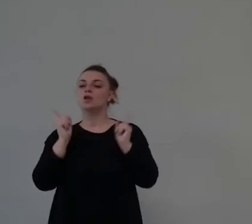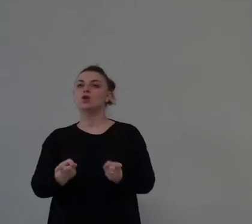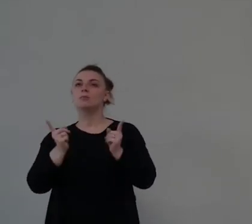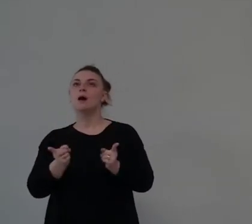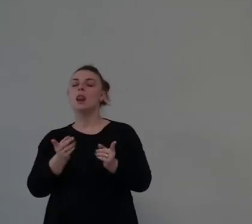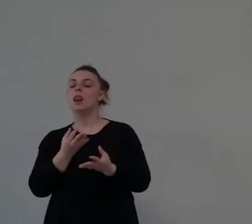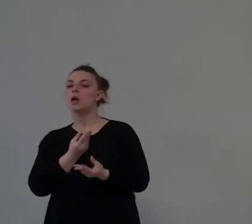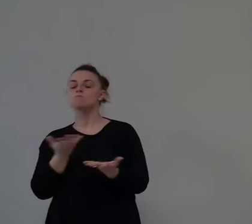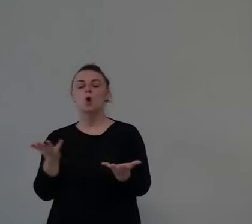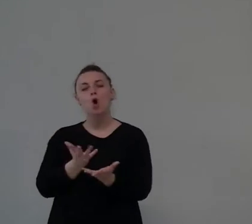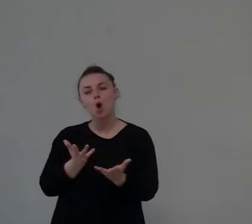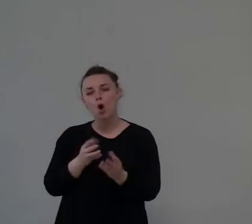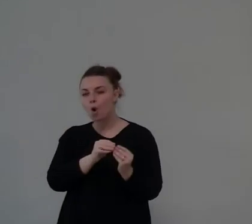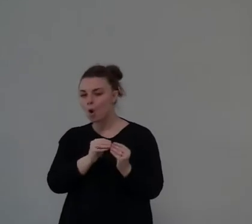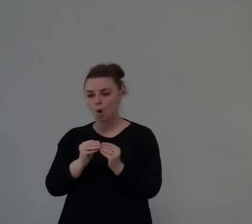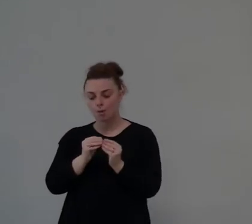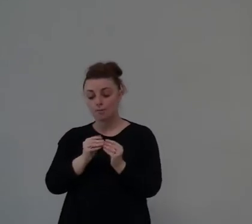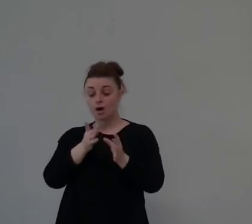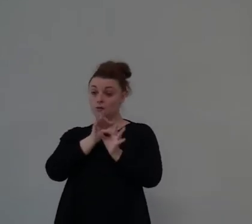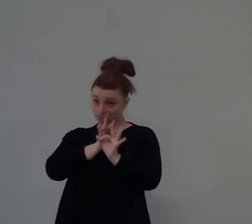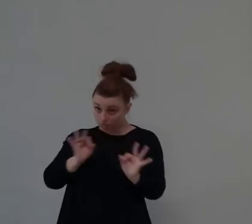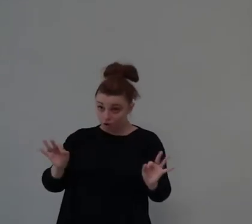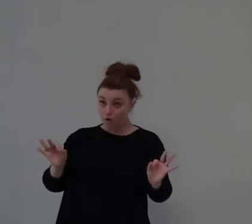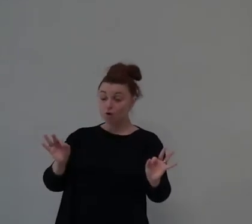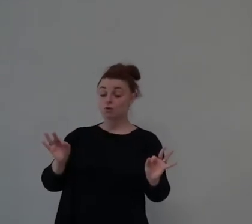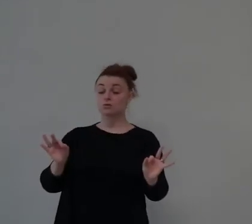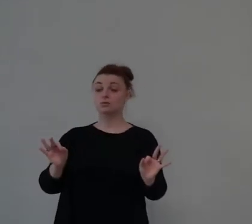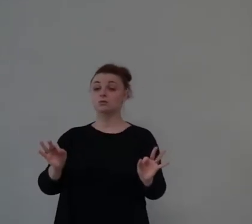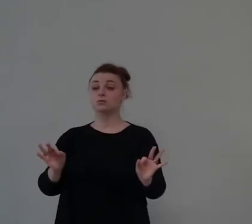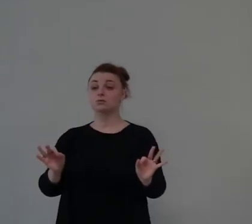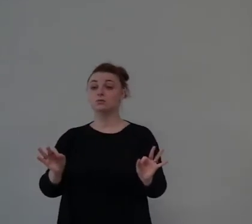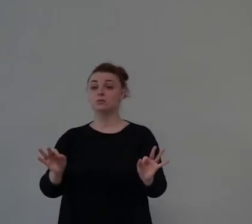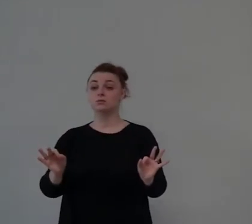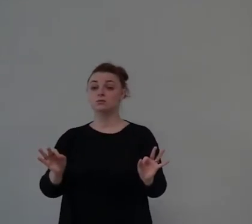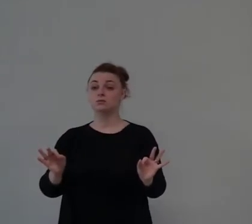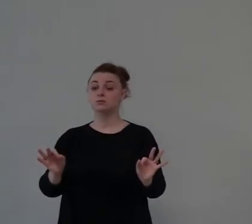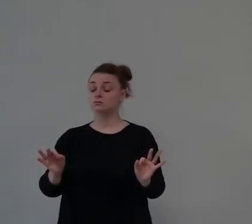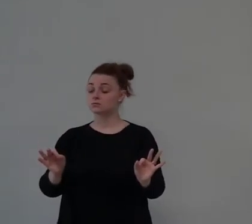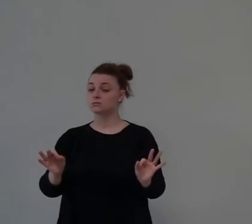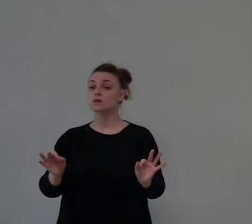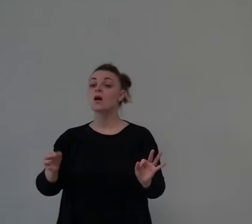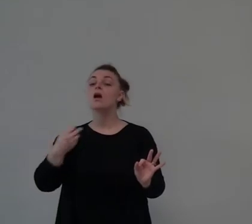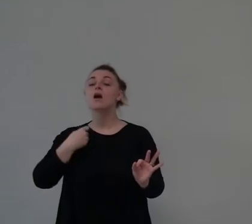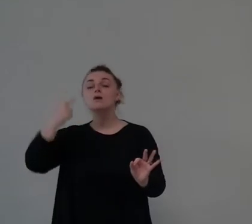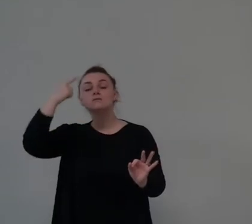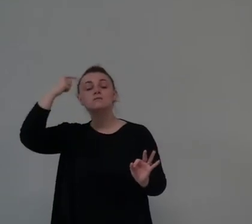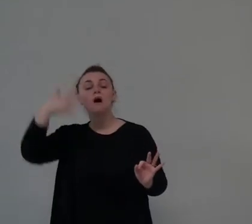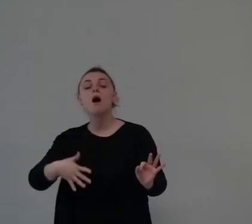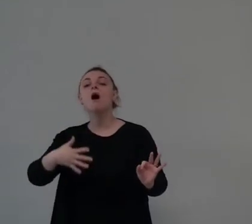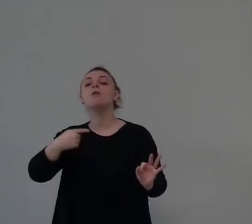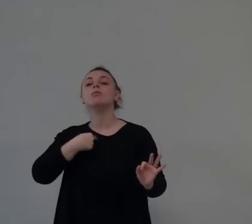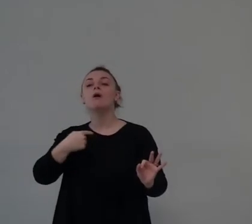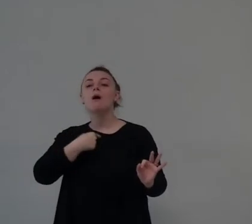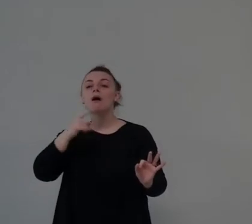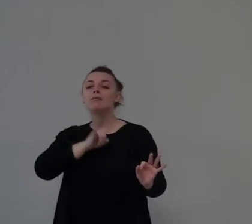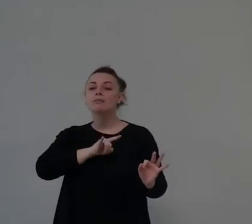pronti, ritorniamo più preparati e con la consapevolezza che possiamo sconfiggere il diavolo e la